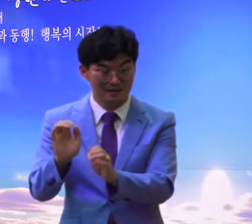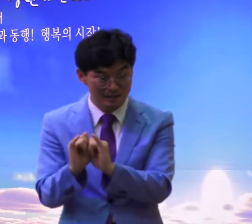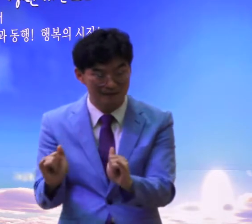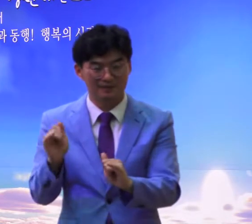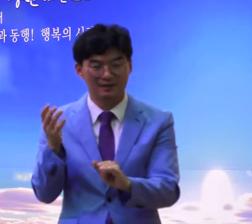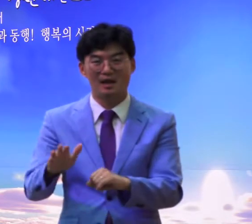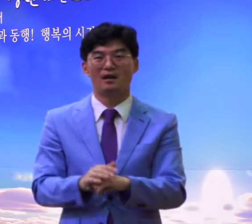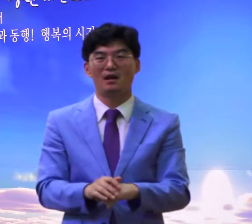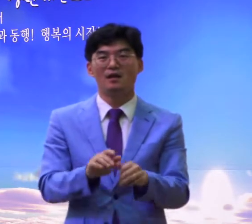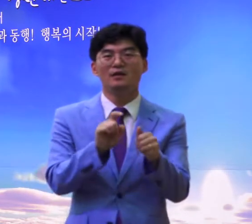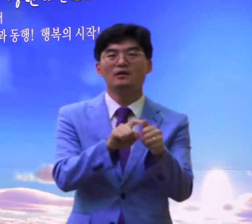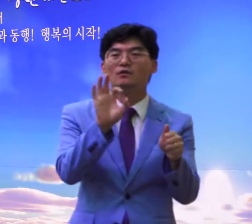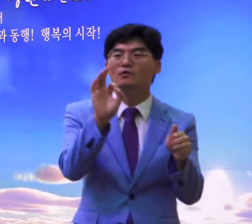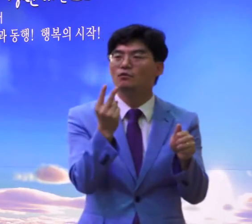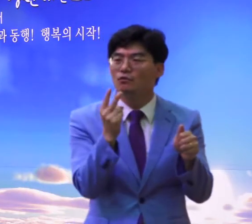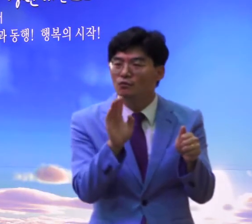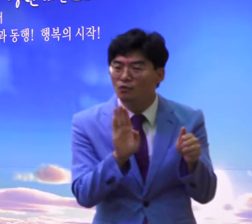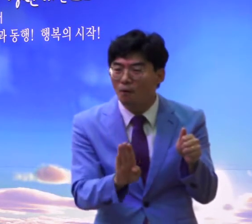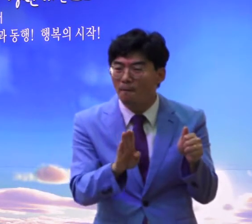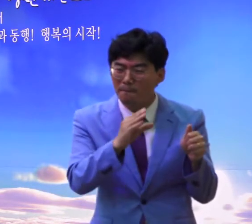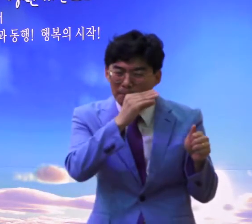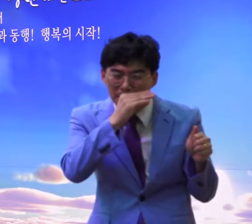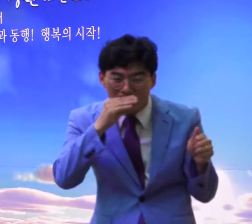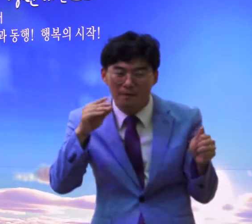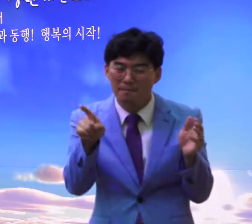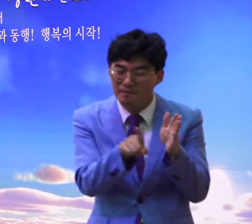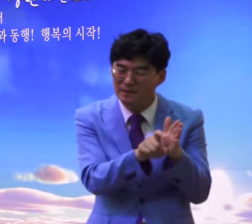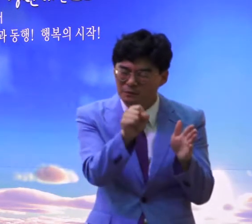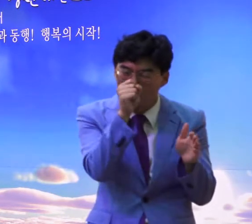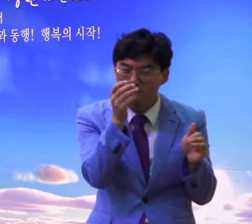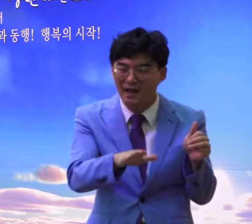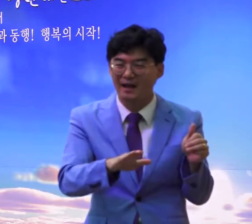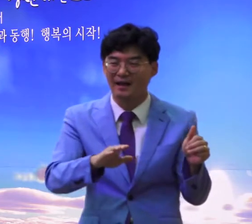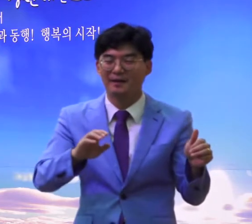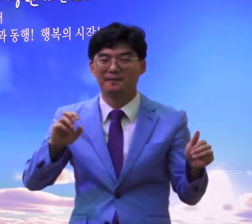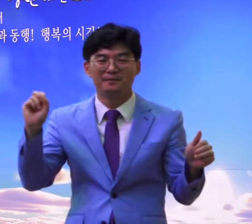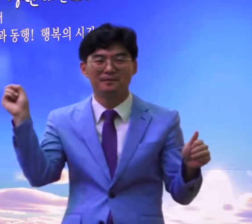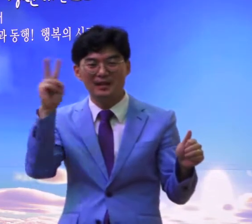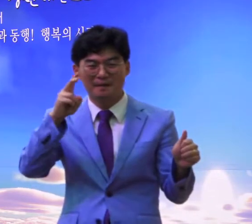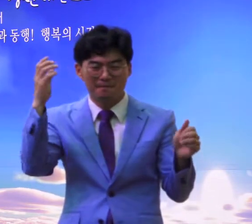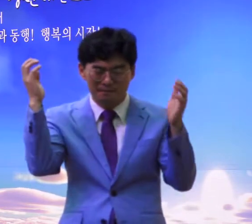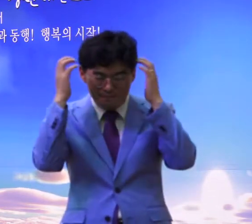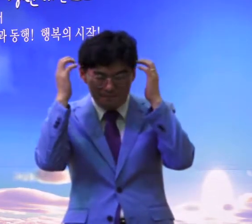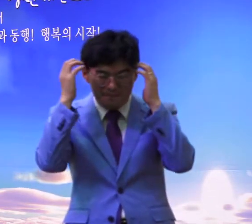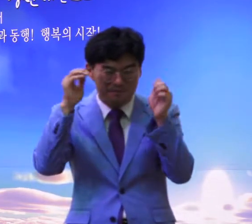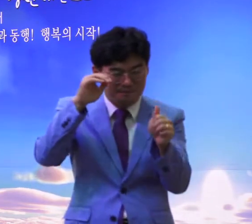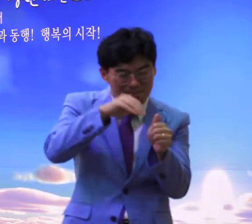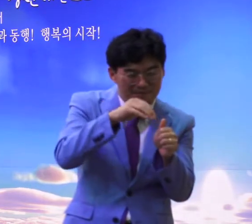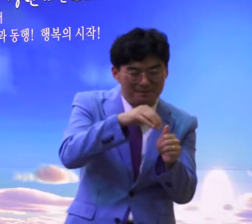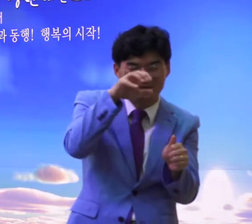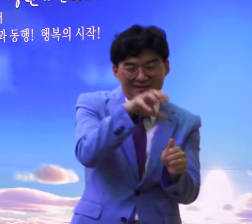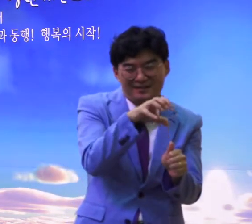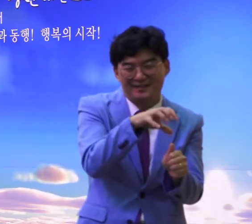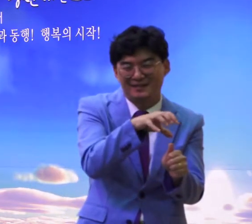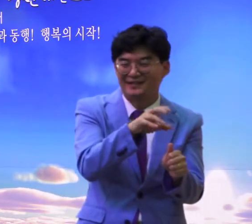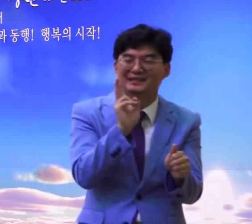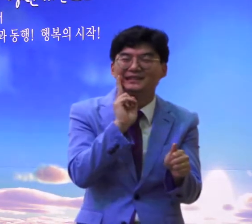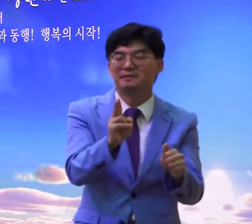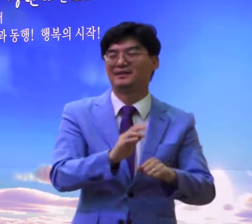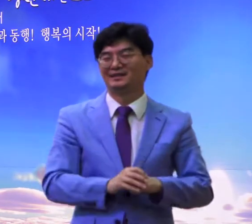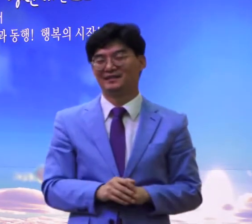모진 고난이 찾아왔었습니다. 구약의 수많은 선지자, 예언자들, 하나님의 말씀을 붙들고 그